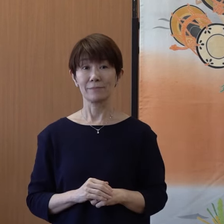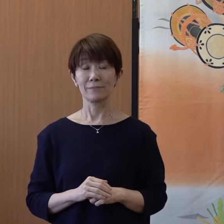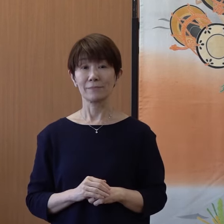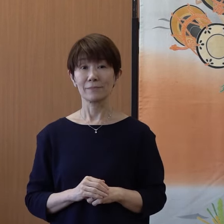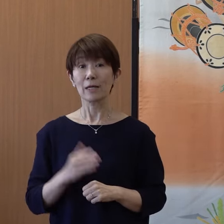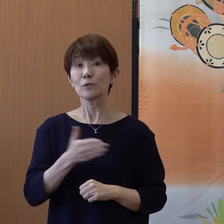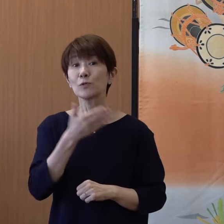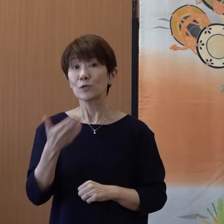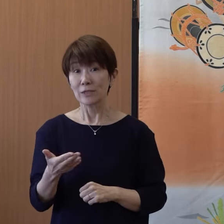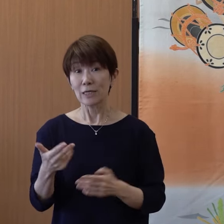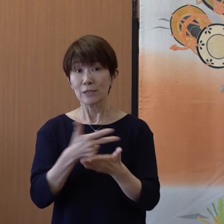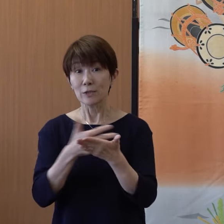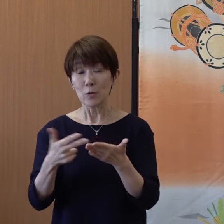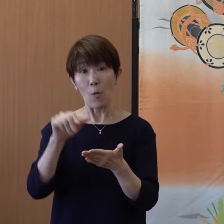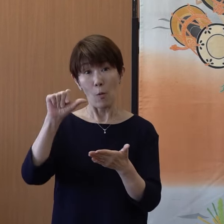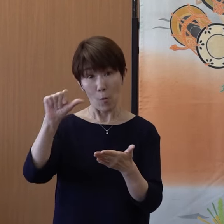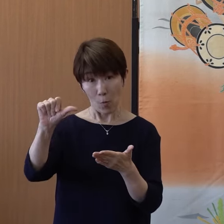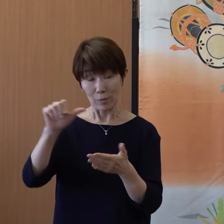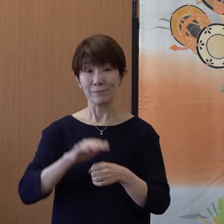次に資料番号5、